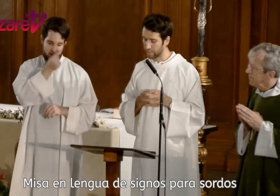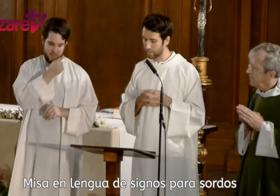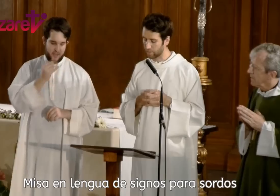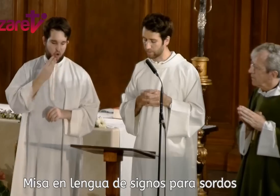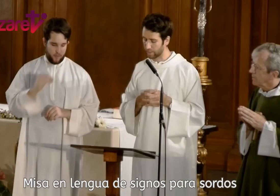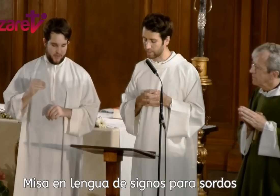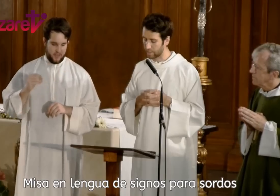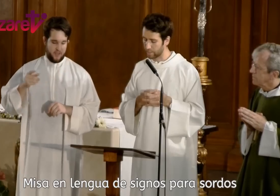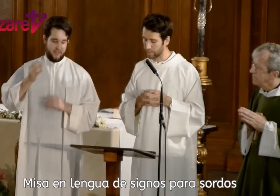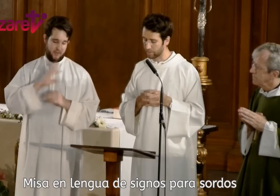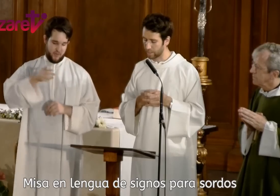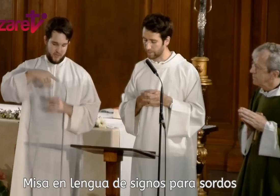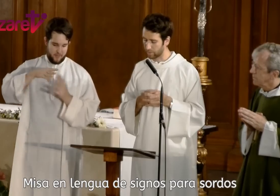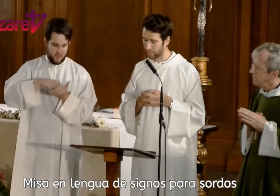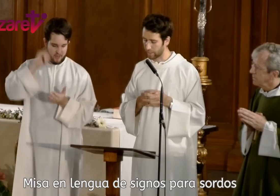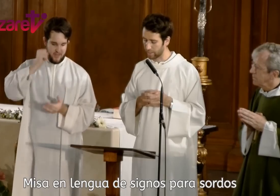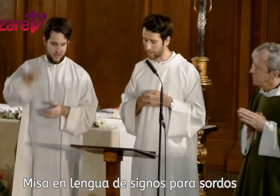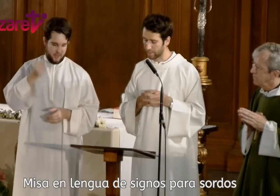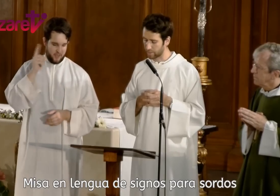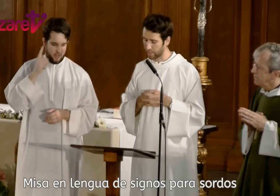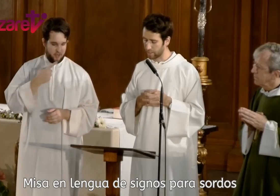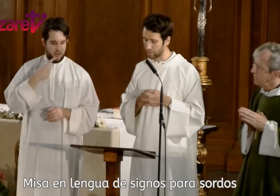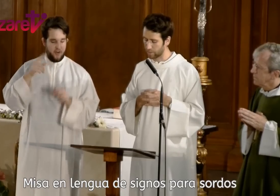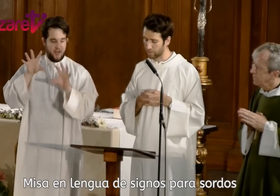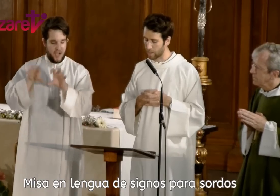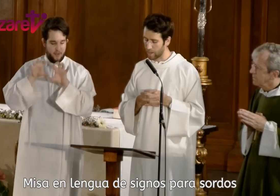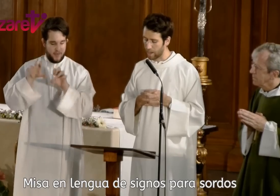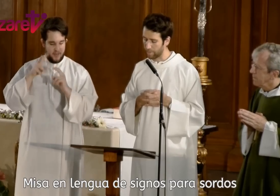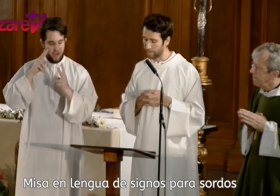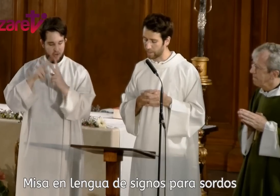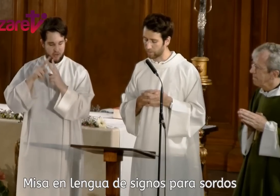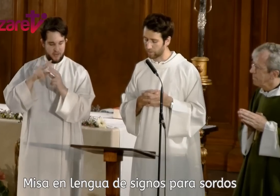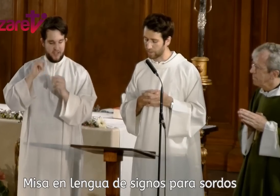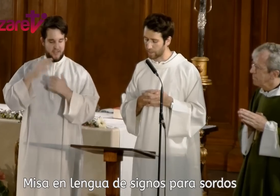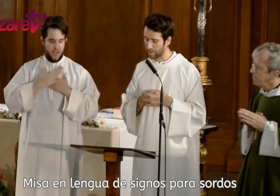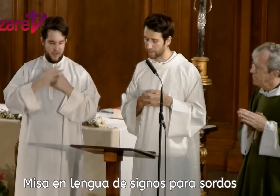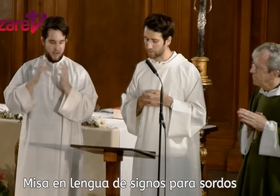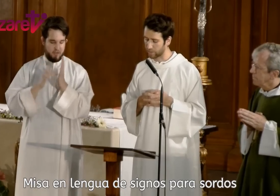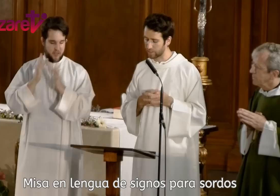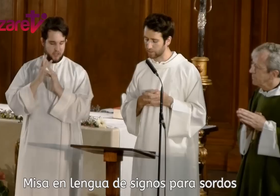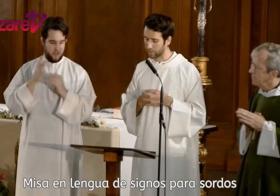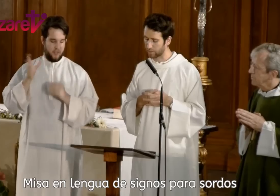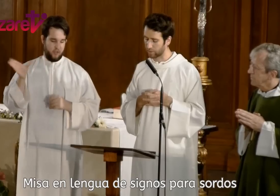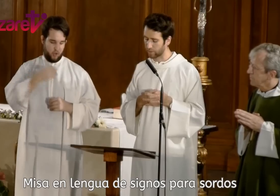y jóvenes de nuestra parroquia y de la Pastoral del Sordo aprendan a conocer y amar a Jesucristo de todo